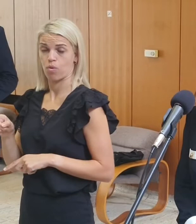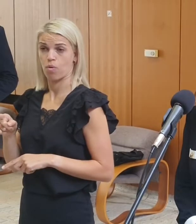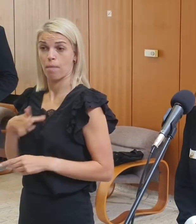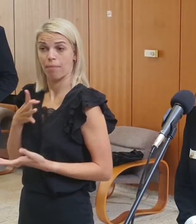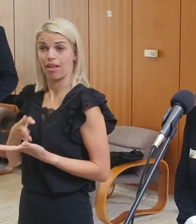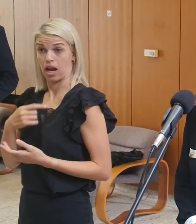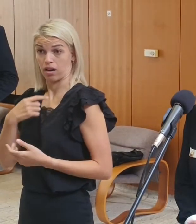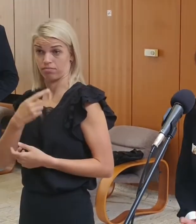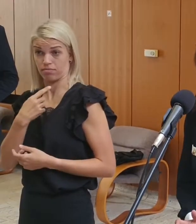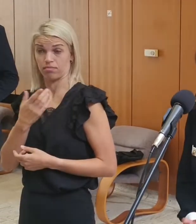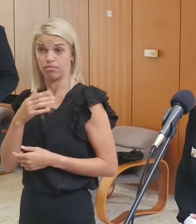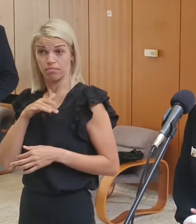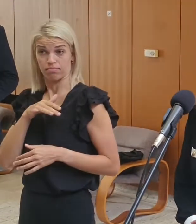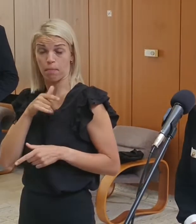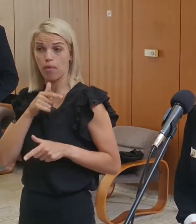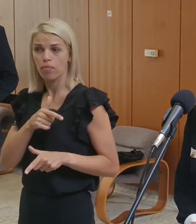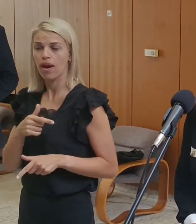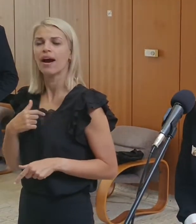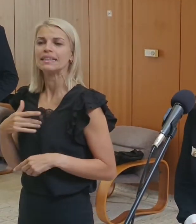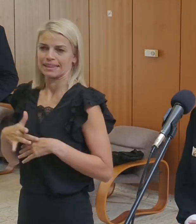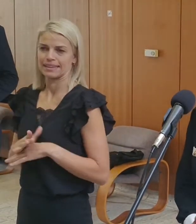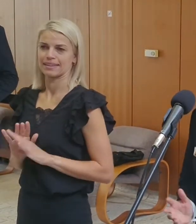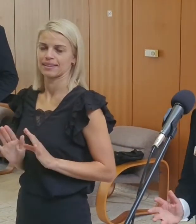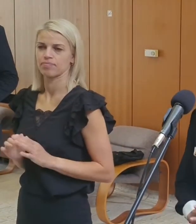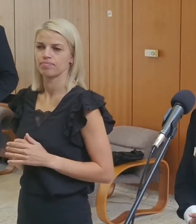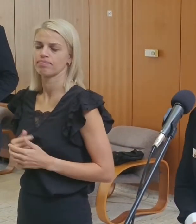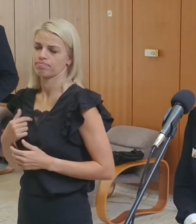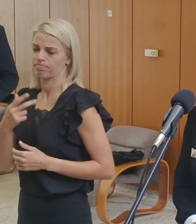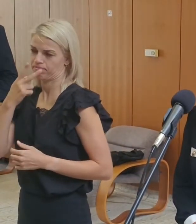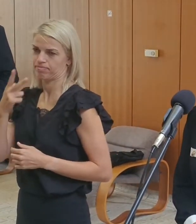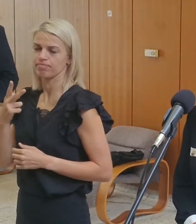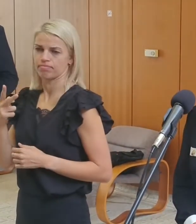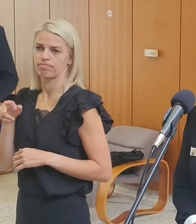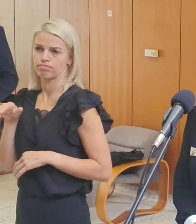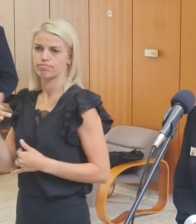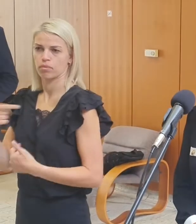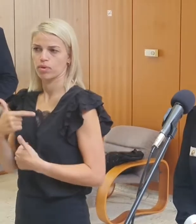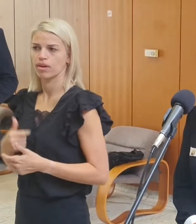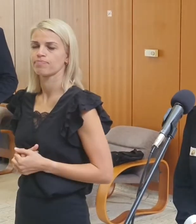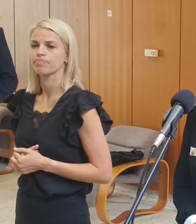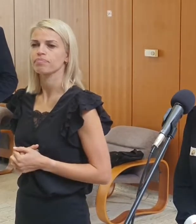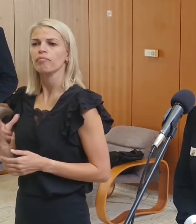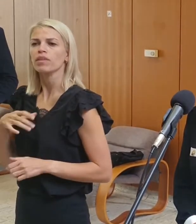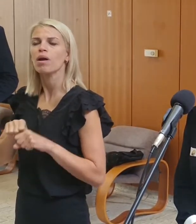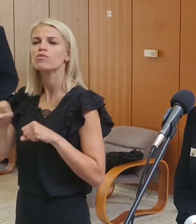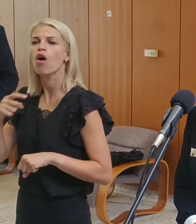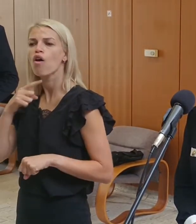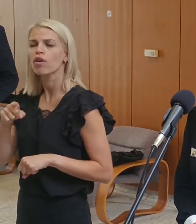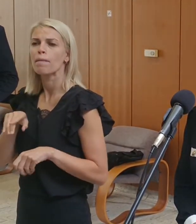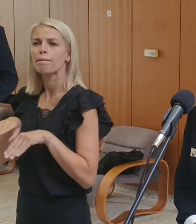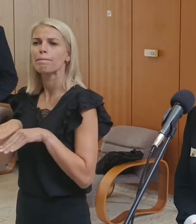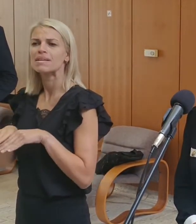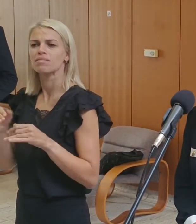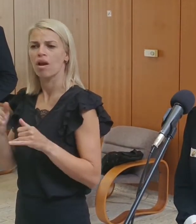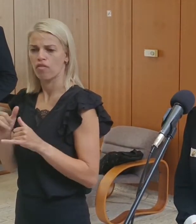Ivanov artikulovať? Cítim jeho podporu, mám jeho podporu. Tak to vnímam. Richard, to vytrvá na tom, že vy určite ministerkou spravodlivosti